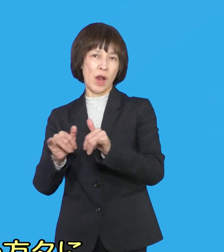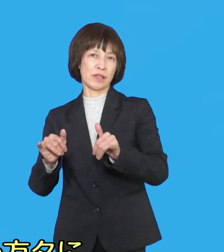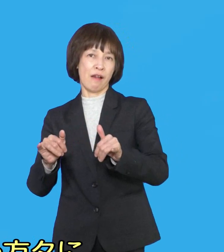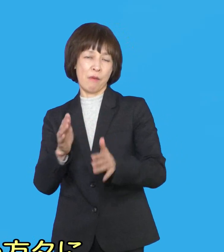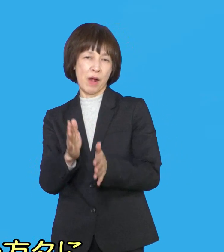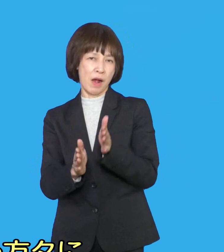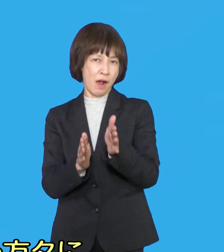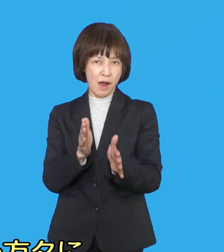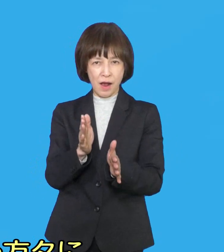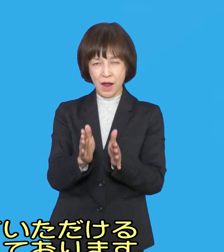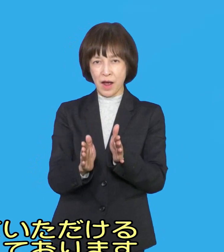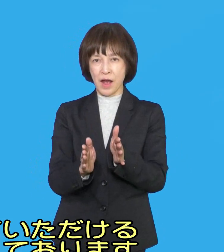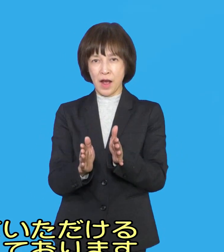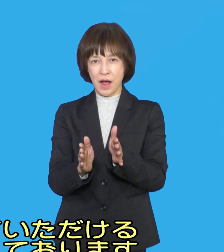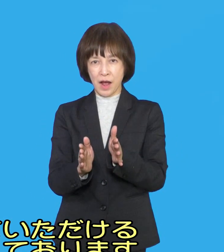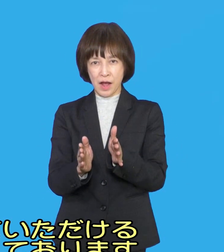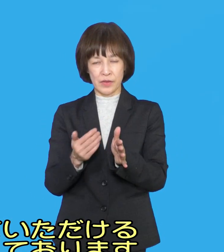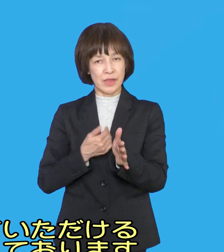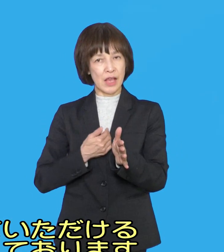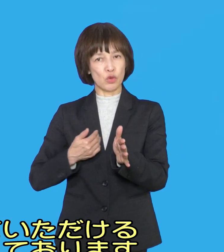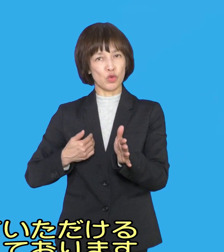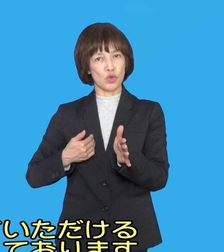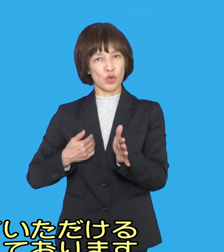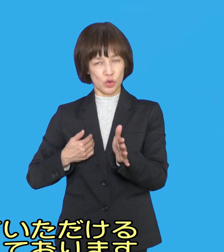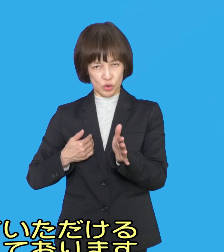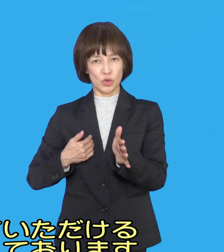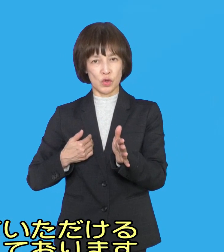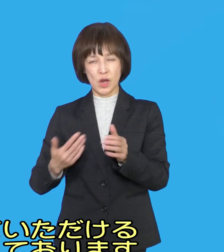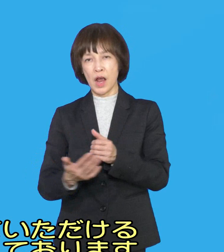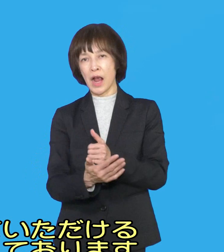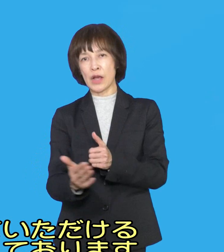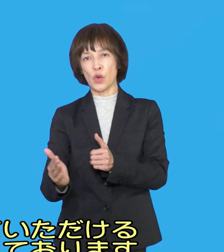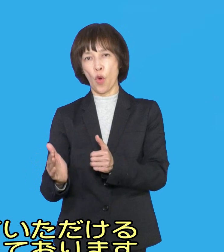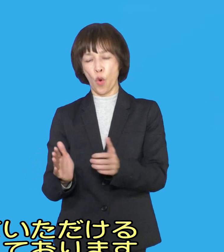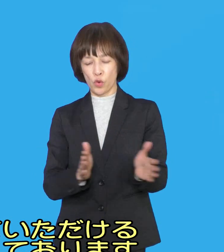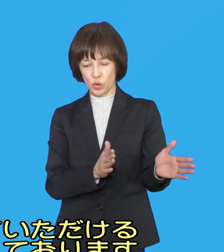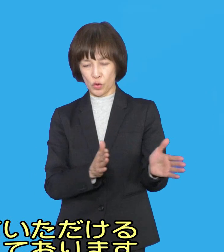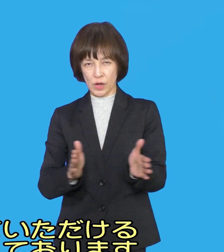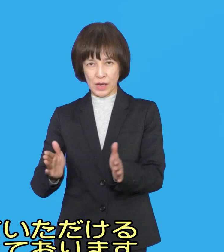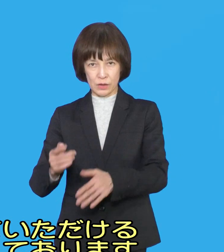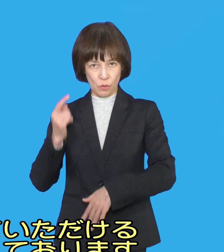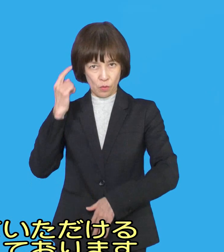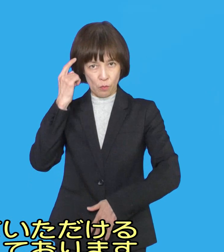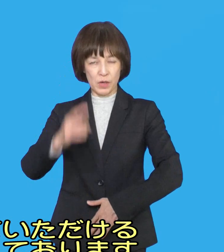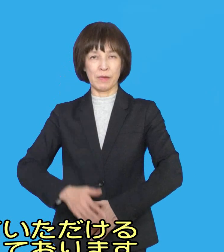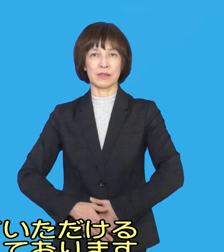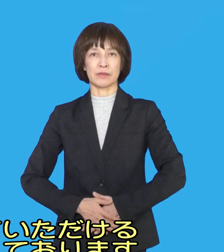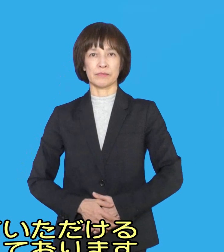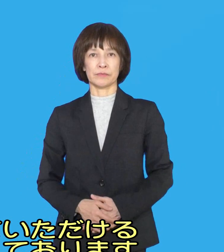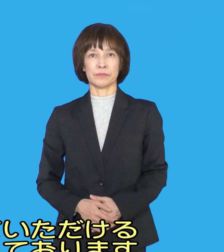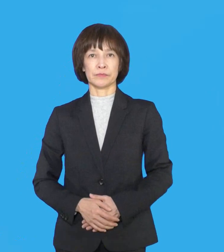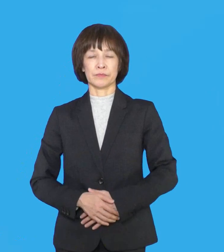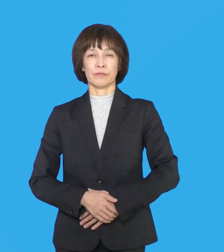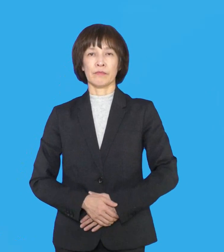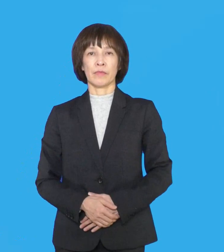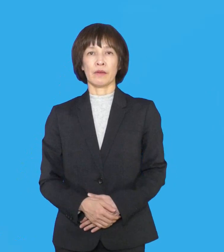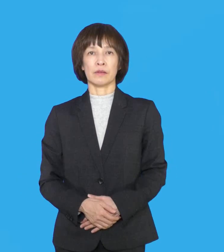支援を必要とする方々に支援を適切に行っていただける環境を整えたいと考えております。